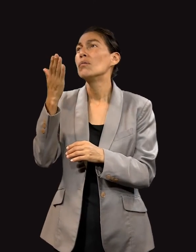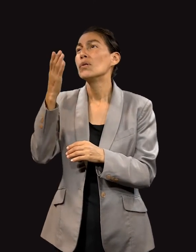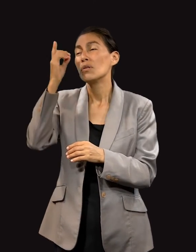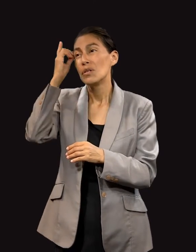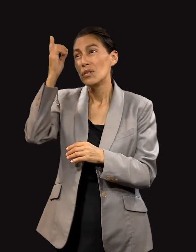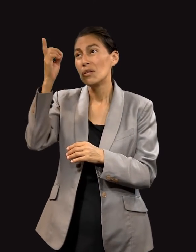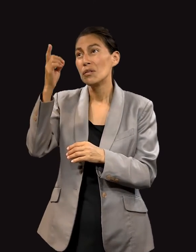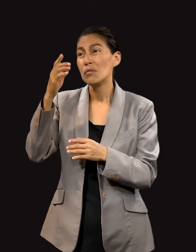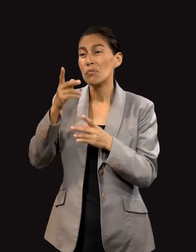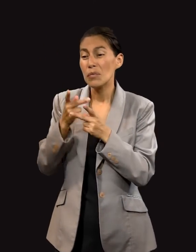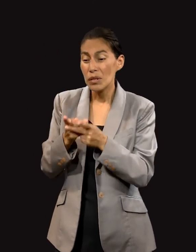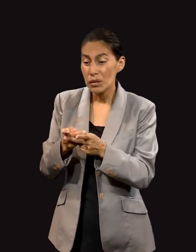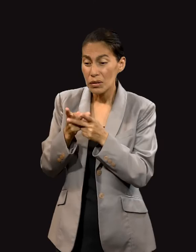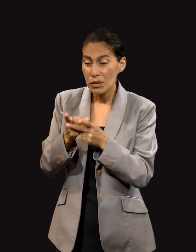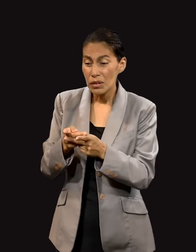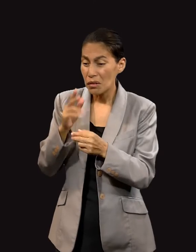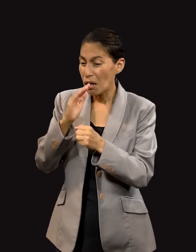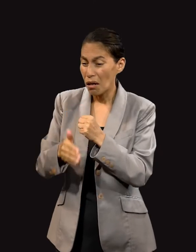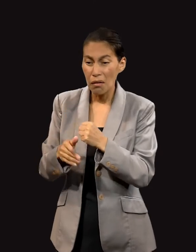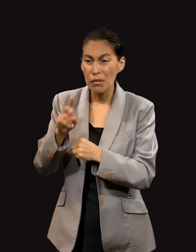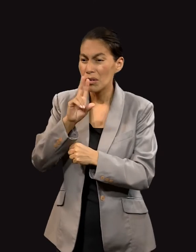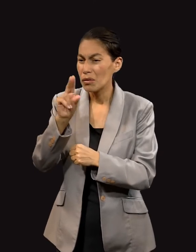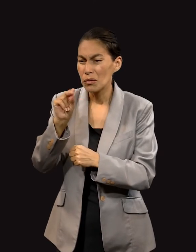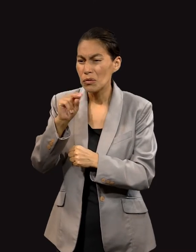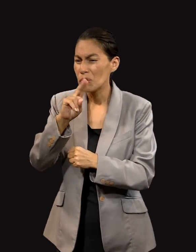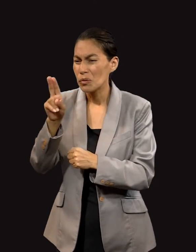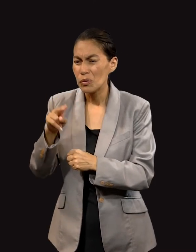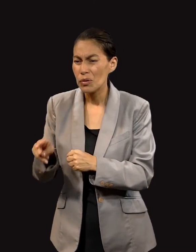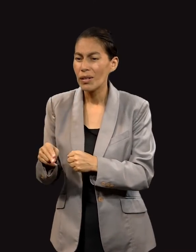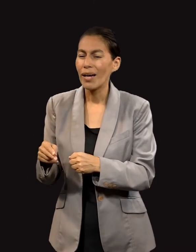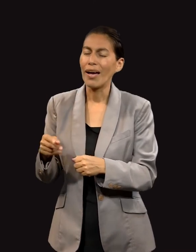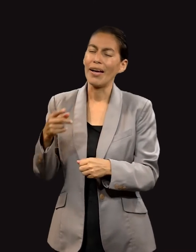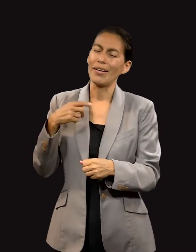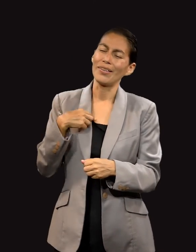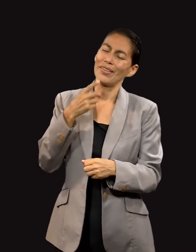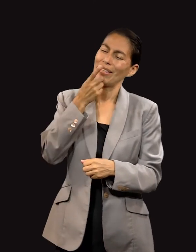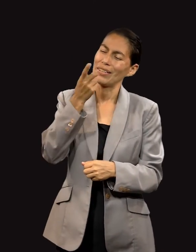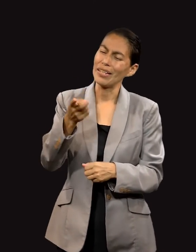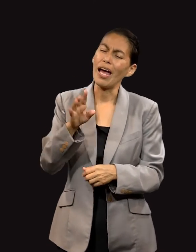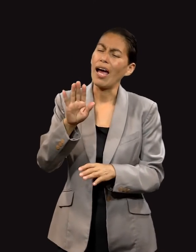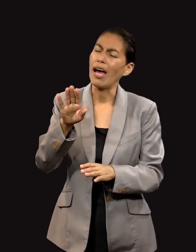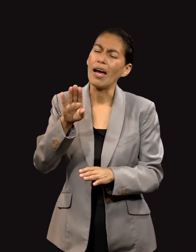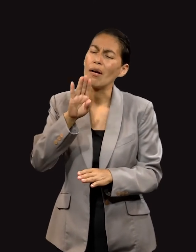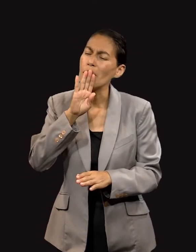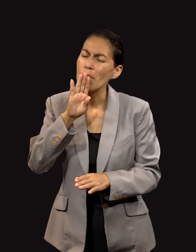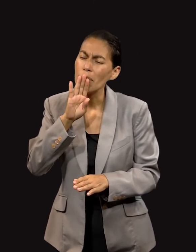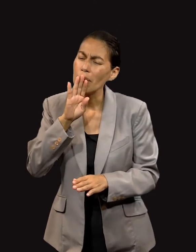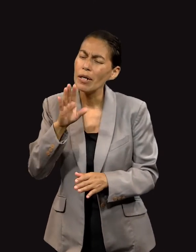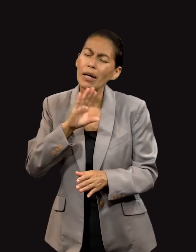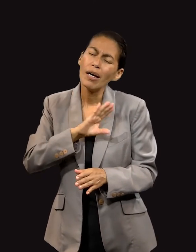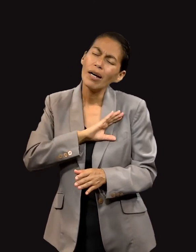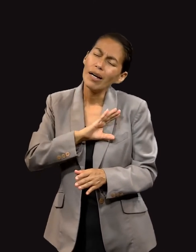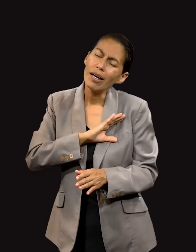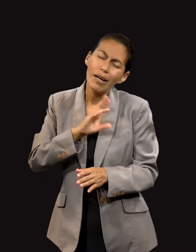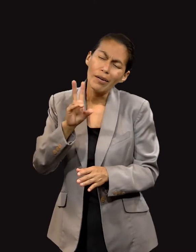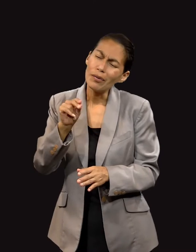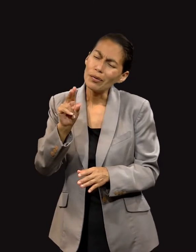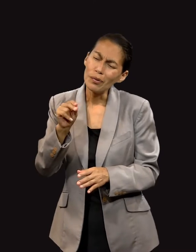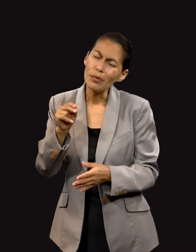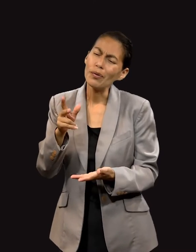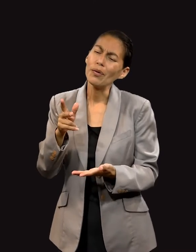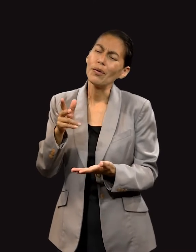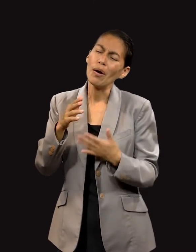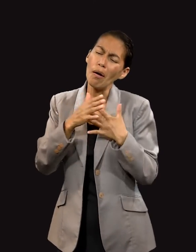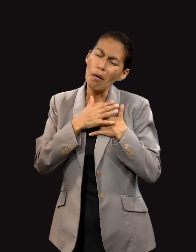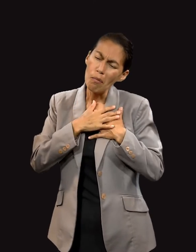esa paciencia que me tienes. Y yo le decía, no, mamacita, no se va a acabar porque entonces se me acabaría el amor